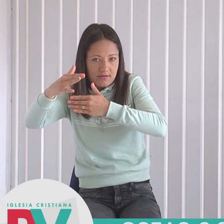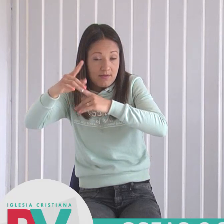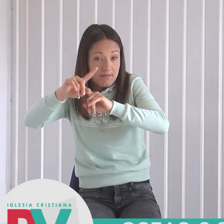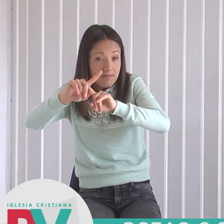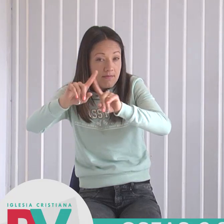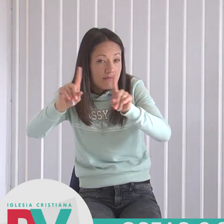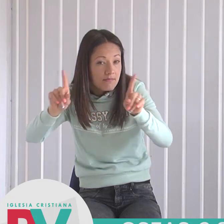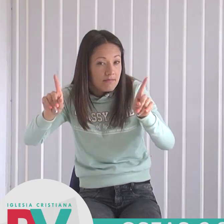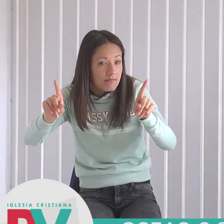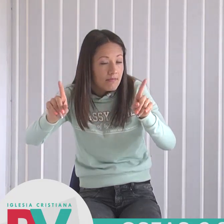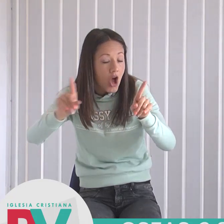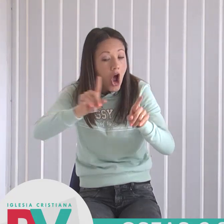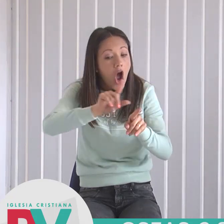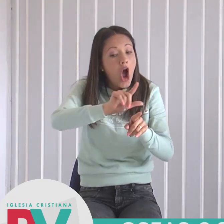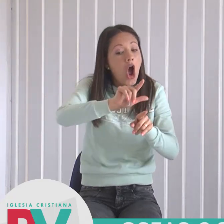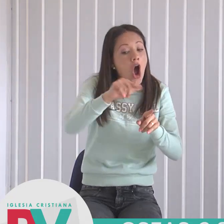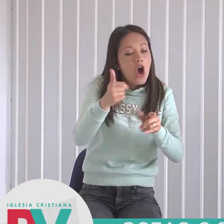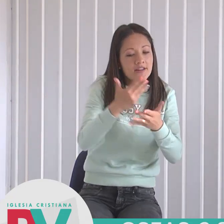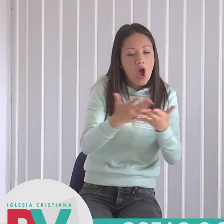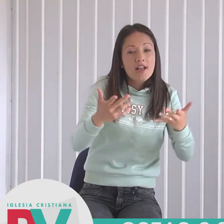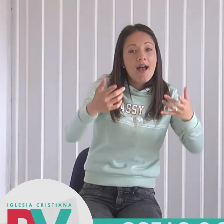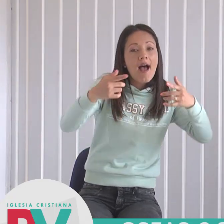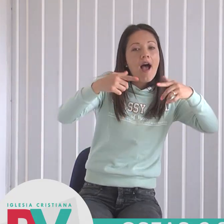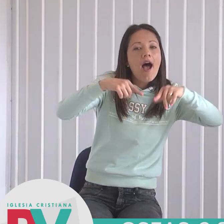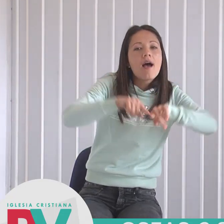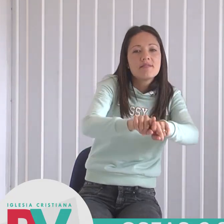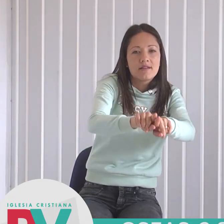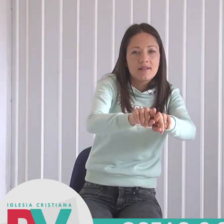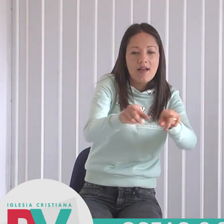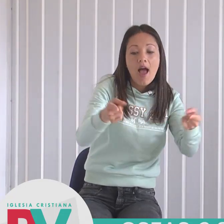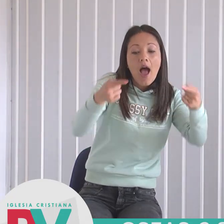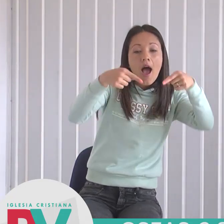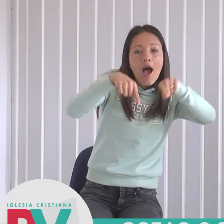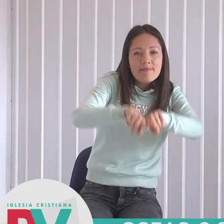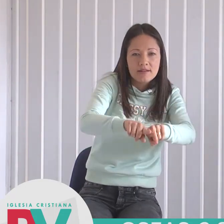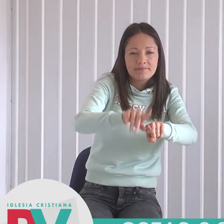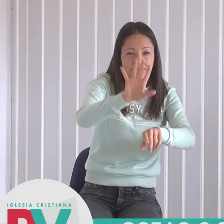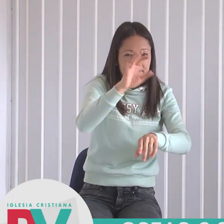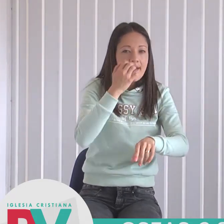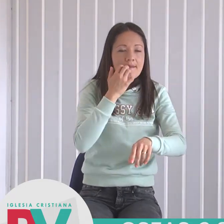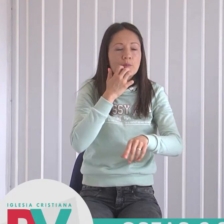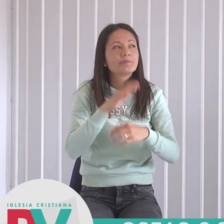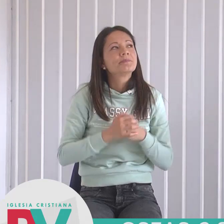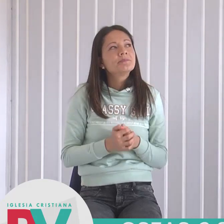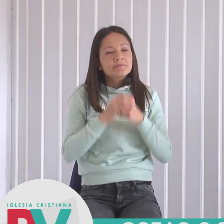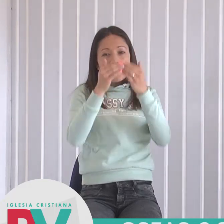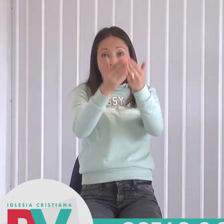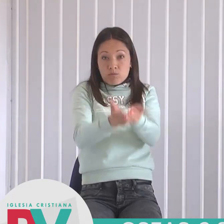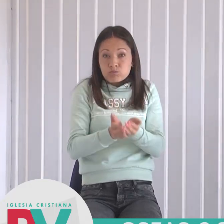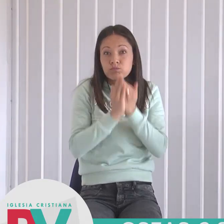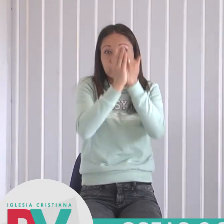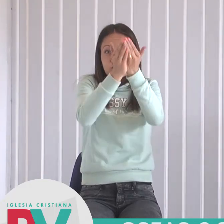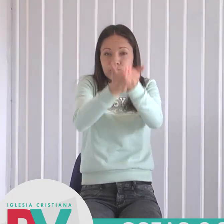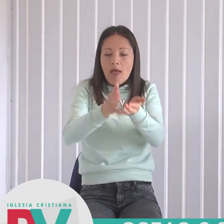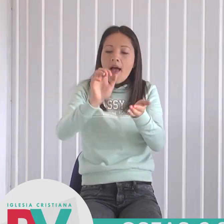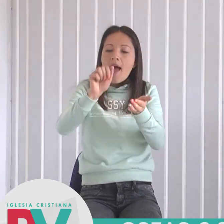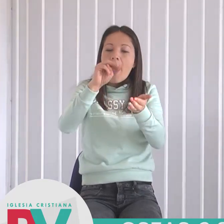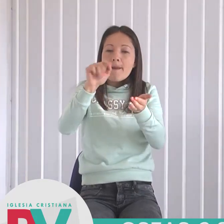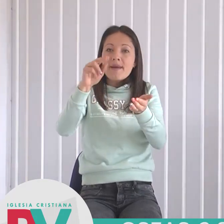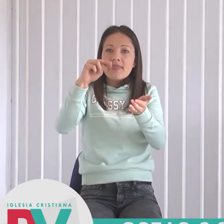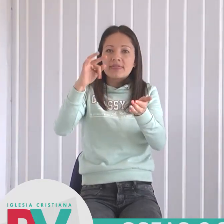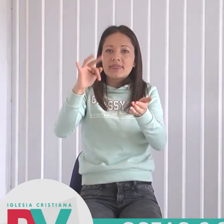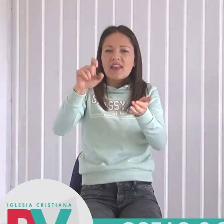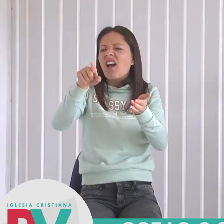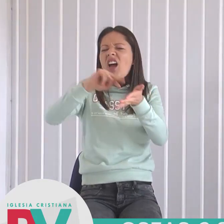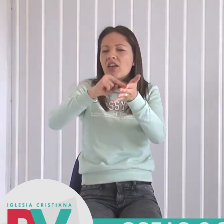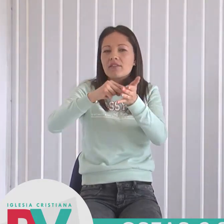Pero otra cosa significa amante. Y por ejemplo en la navegación amante significa una cuerda